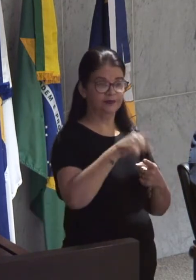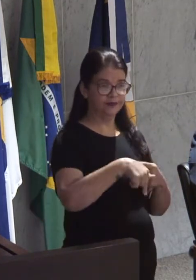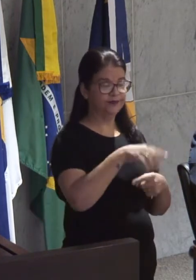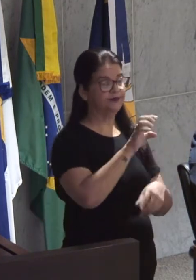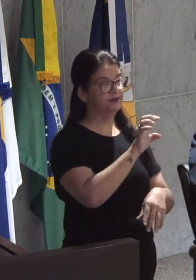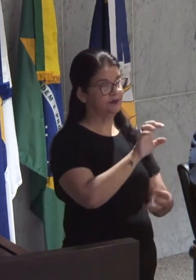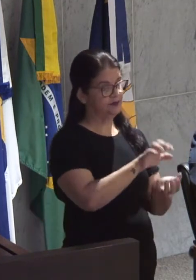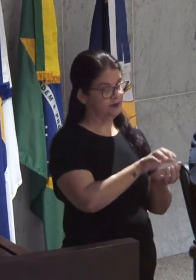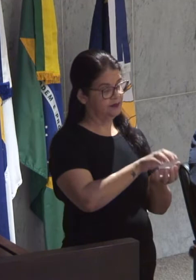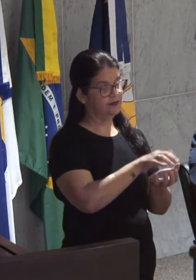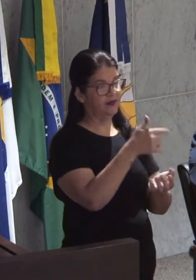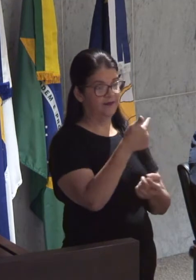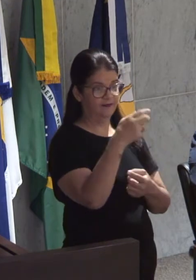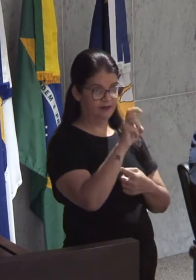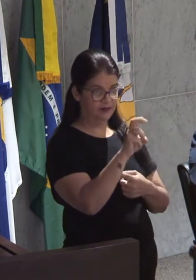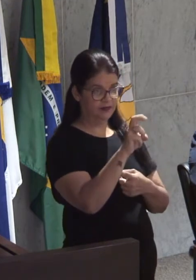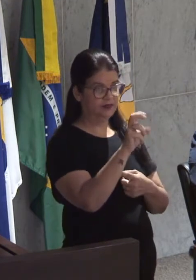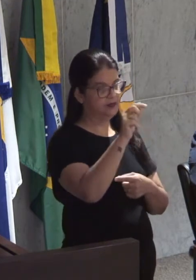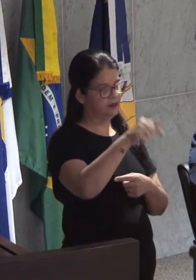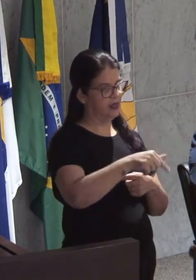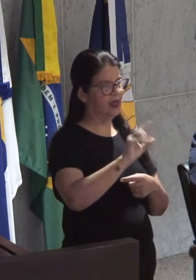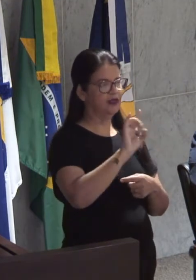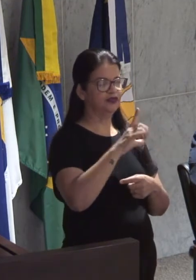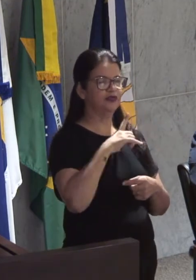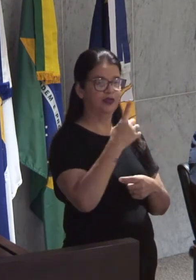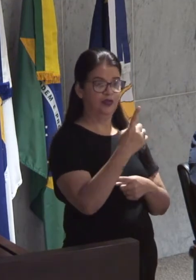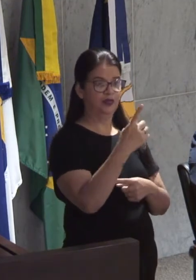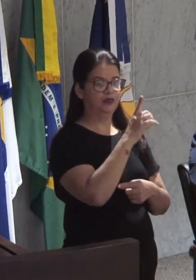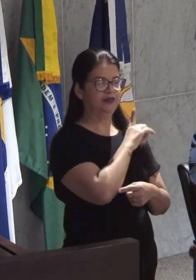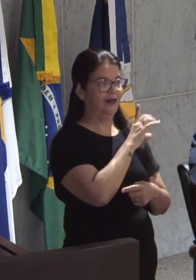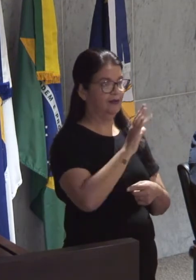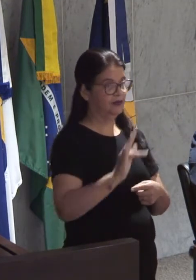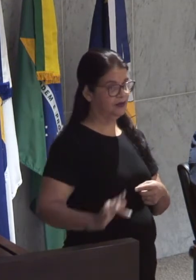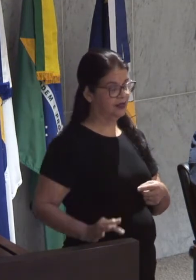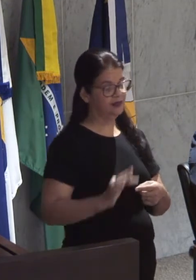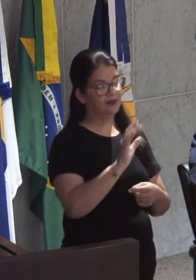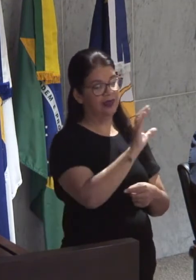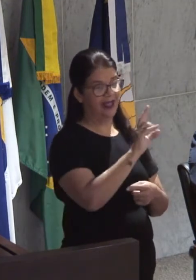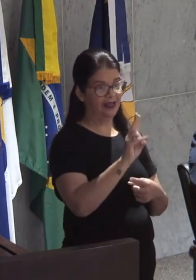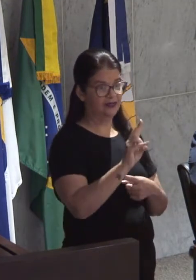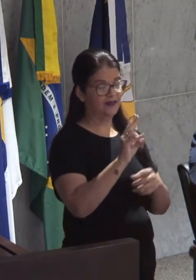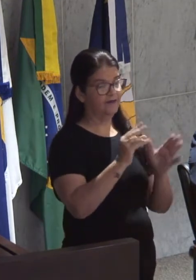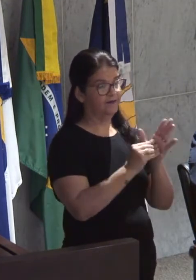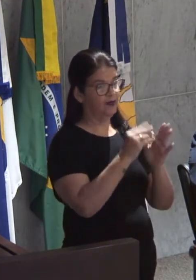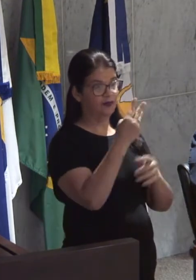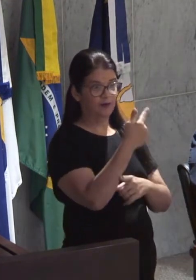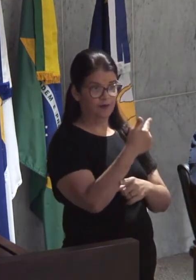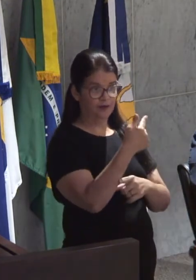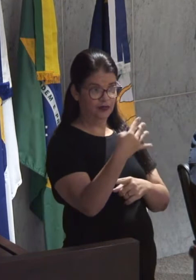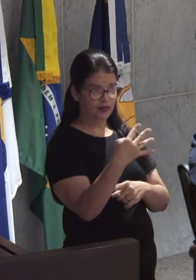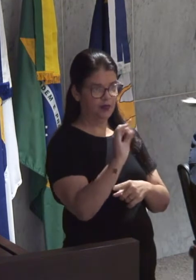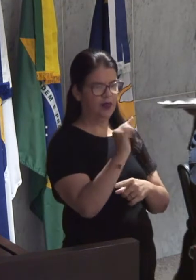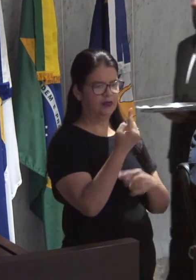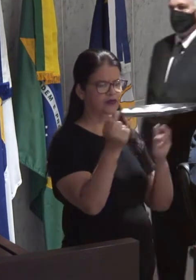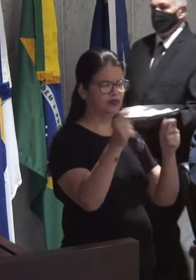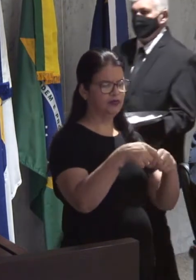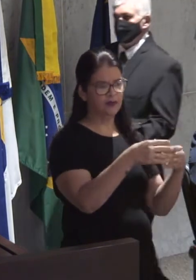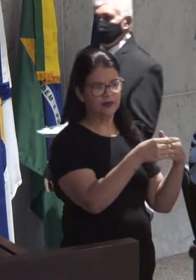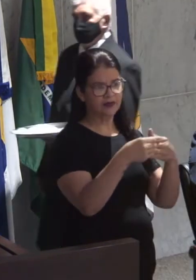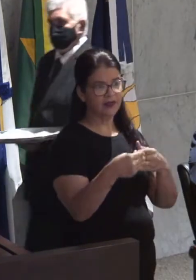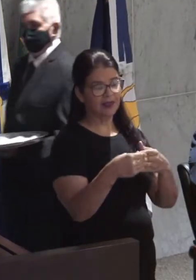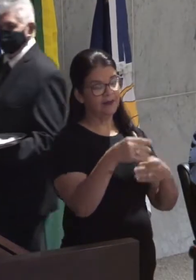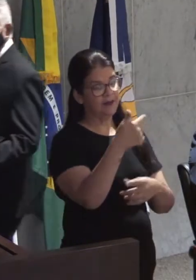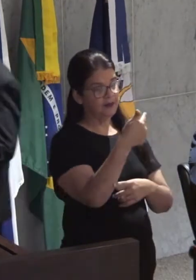Pernambuco, que são 25. Aqui a gente só tem um deputado federal, Carlos Zera, mas faltam 24. E nós possamos encaminhar